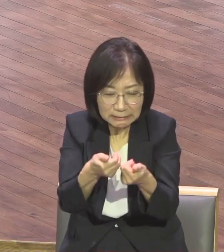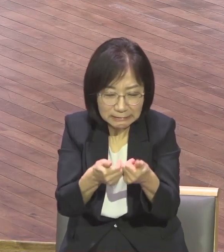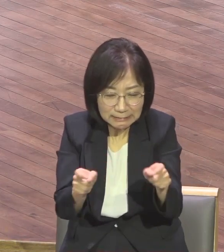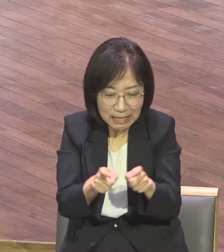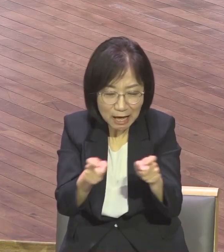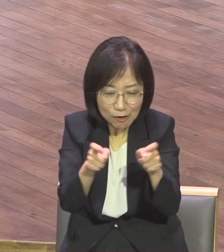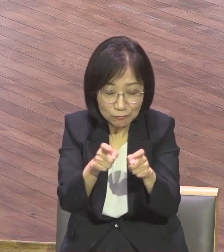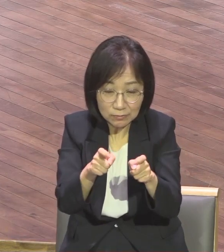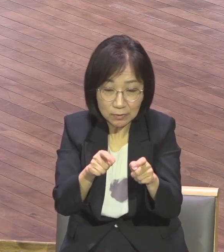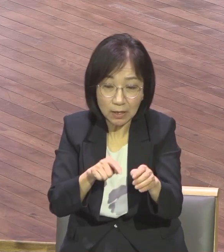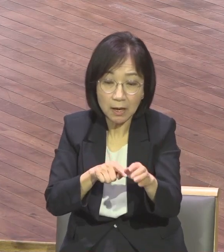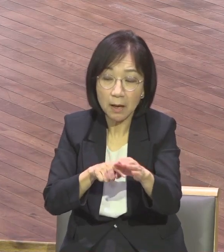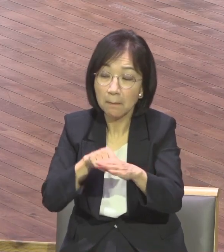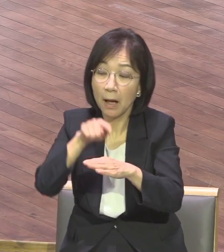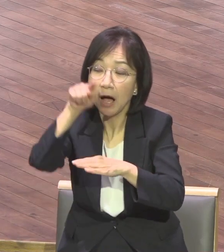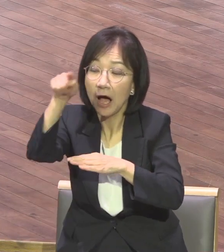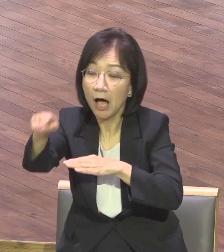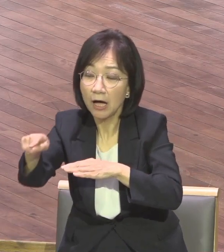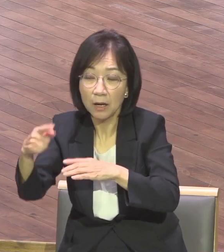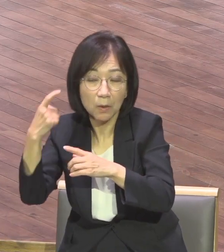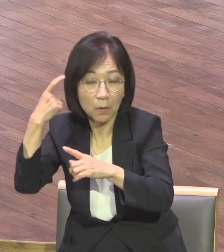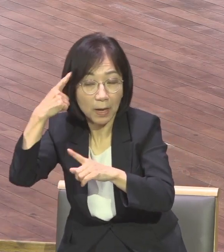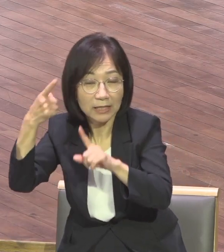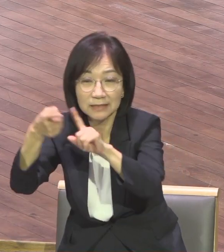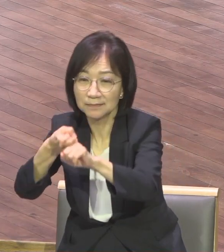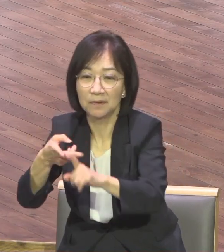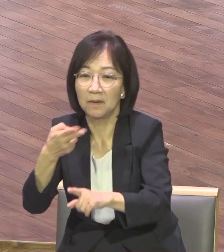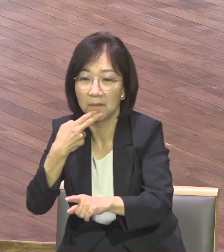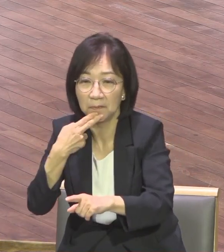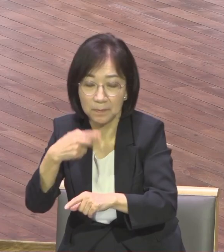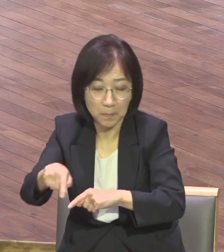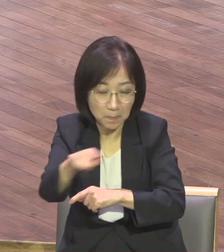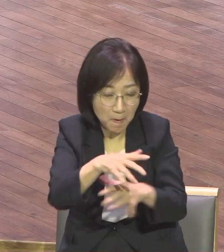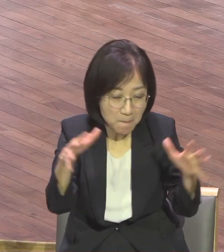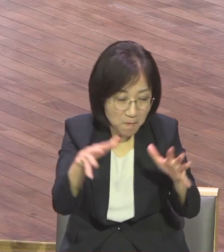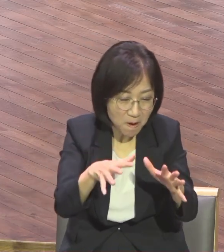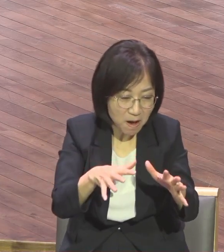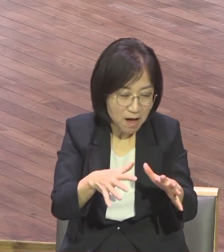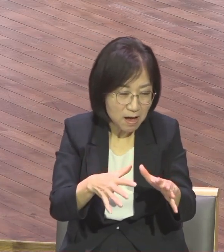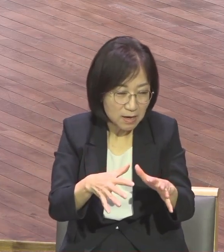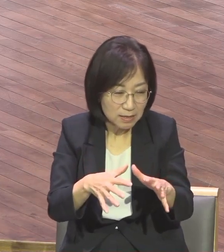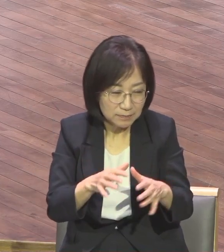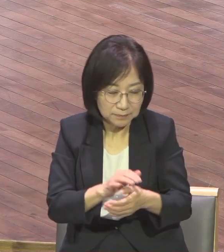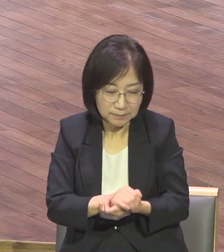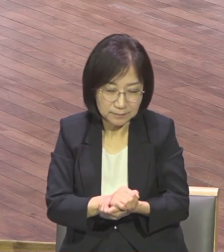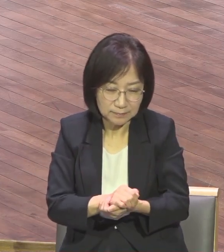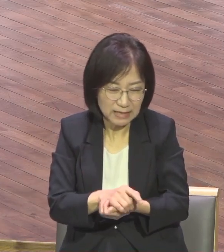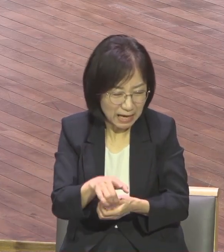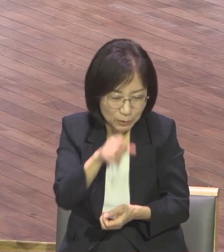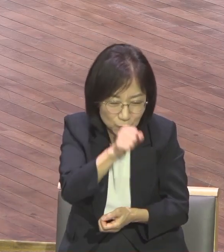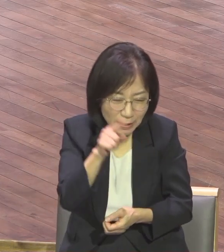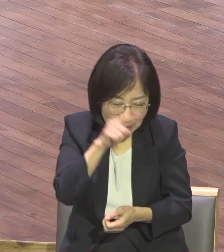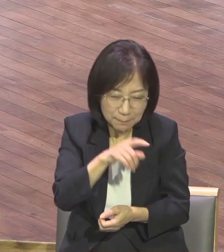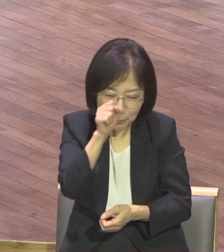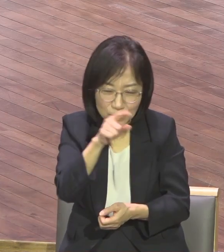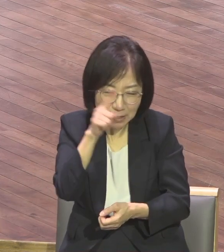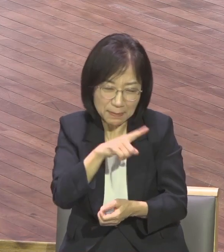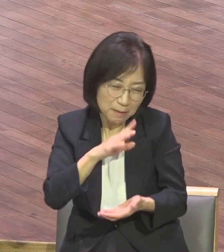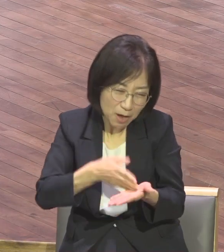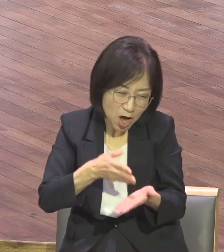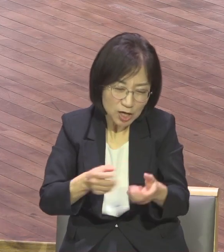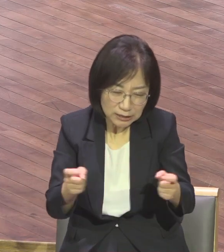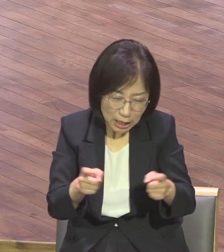갈등이 나고 싸우기 나고 맨날 모여서 회의 나고 저기끼리 모여서 머신 기계는 그냥 그대로 그 자리에 맨날